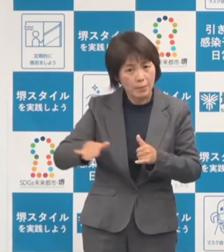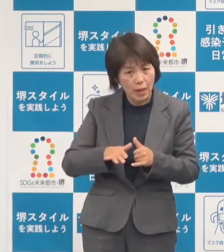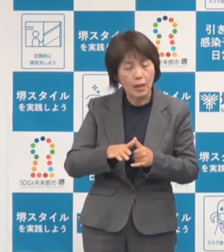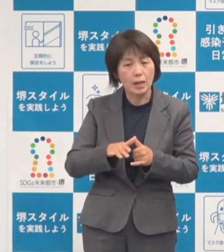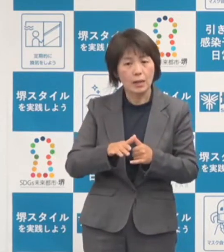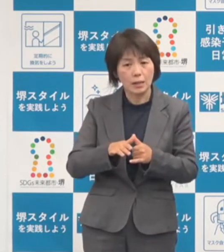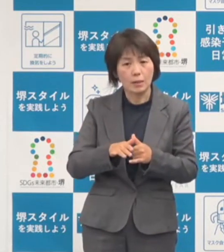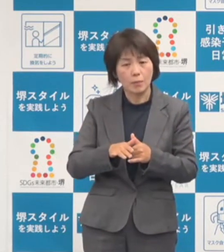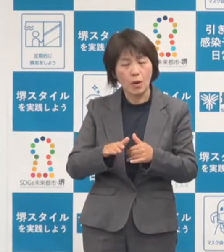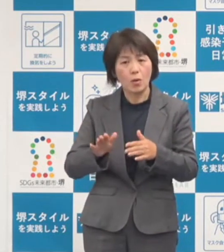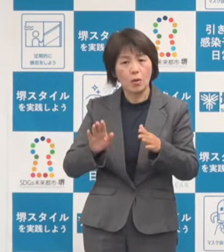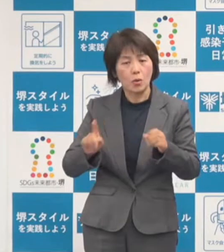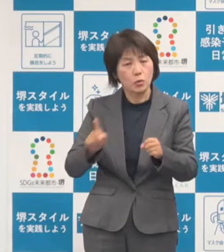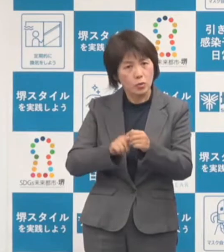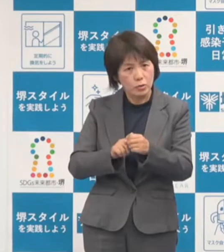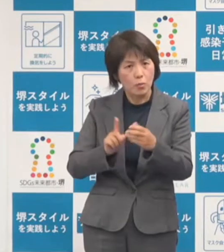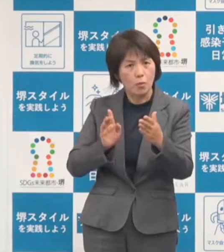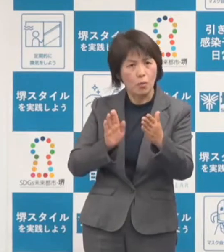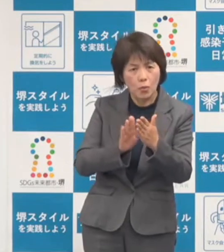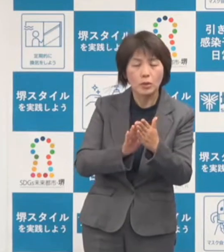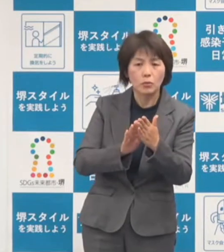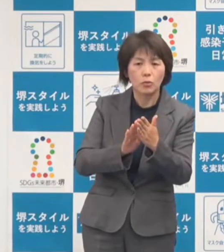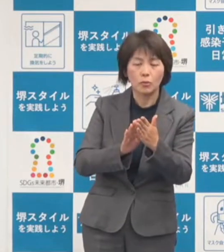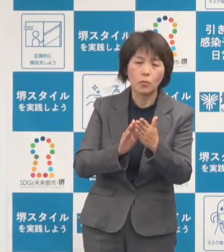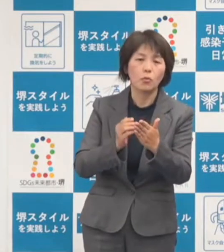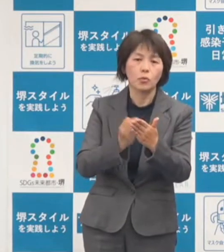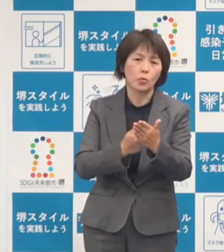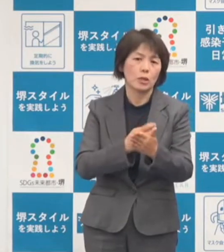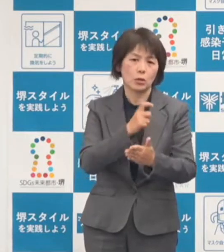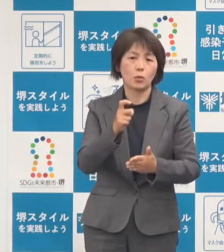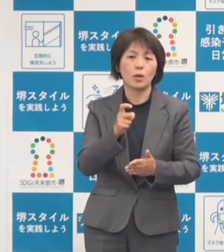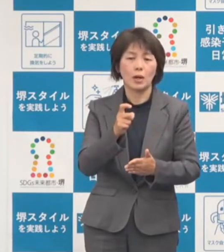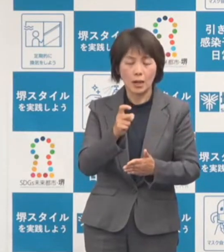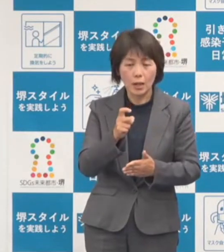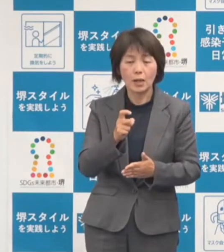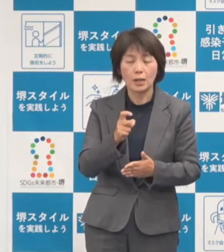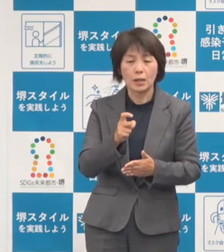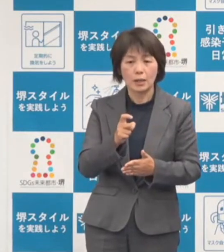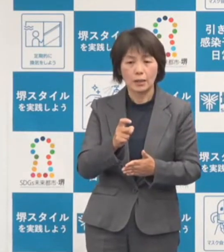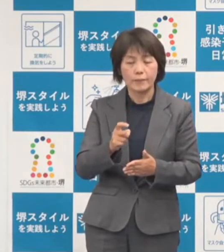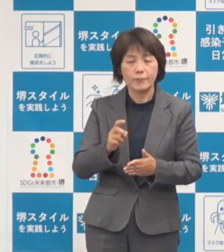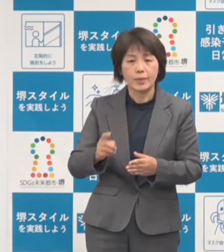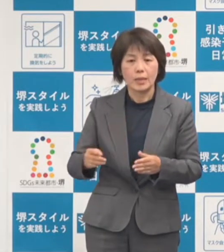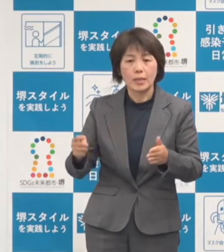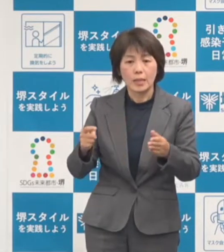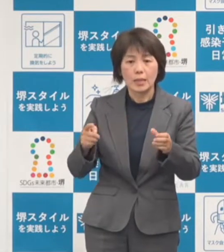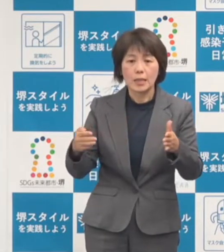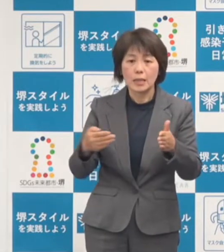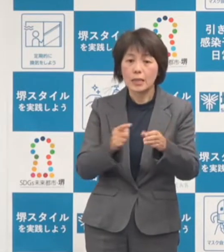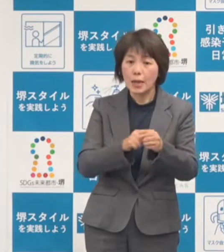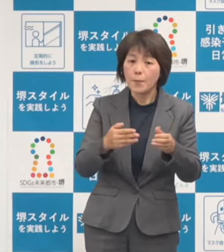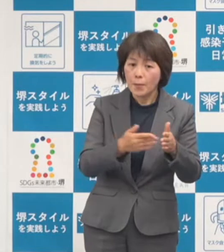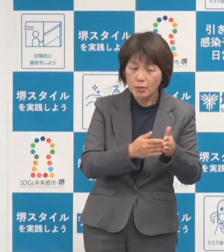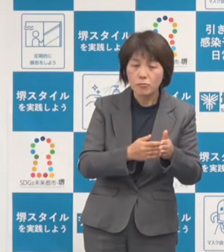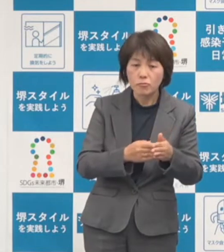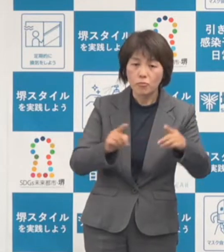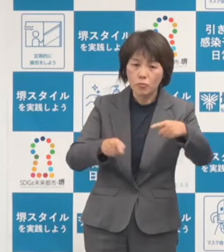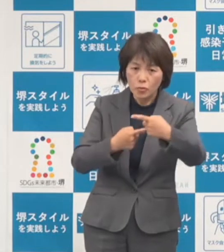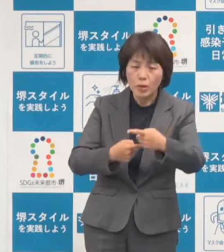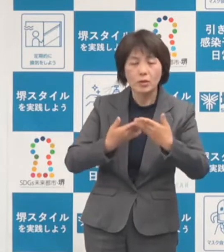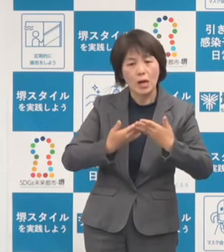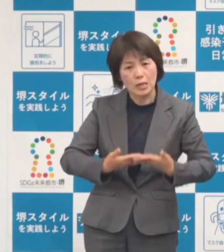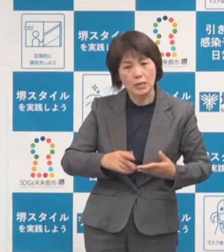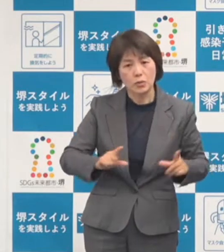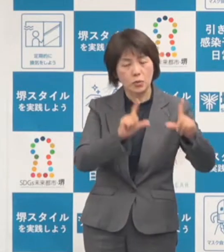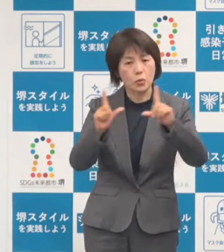もう今年も残すところあと10日余りとなりましたが、年末年始を安心して過ごすためにということで呼びかけを行っております。